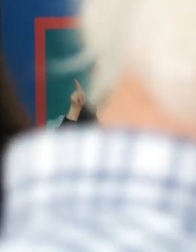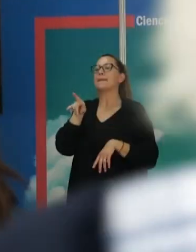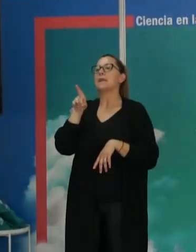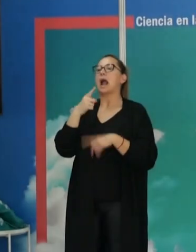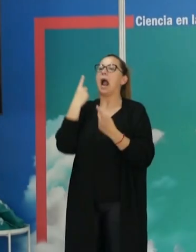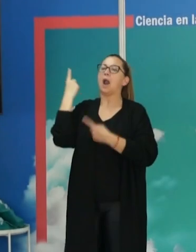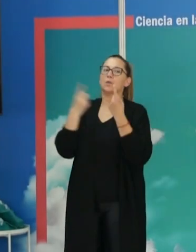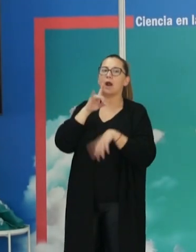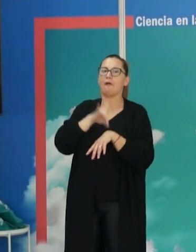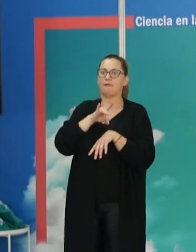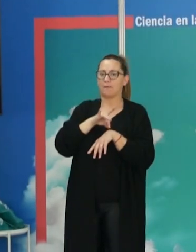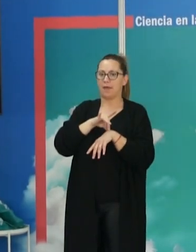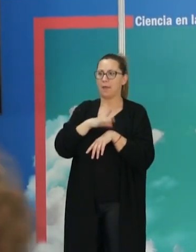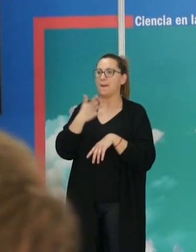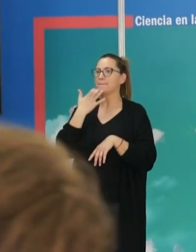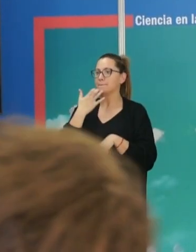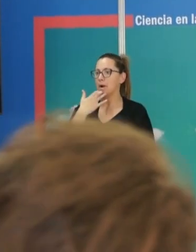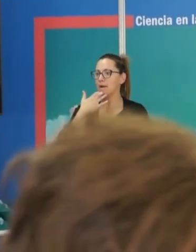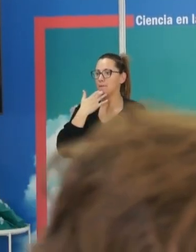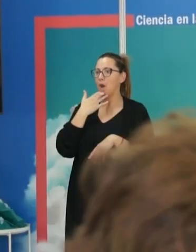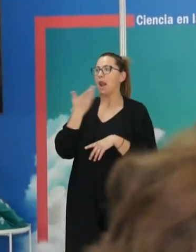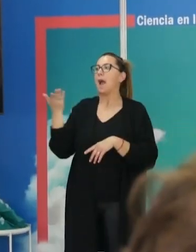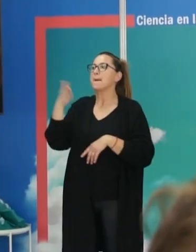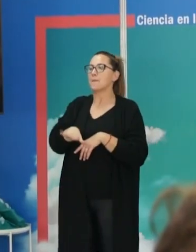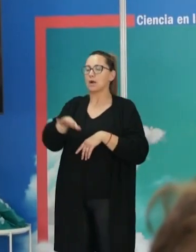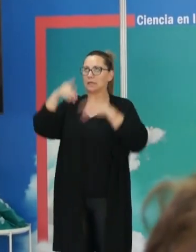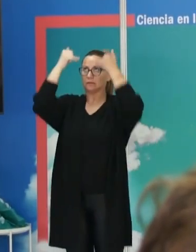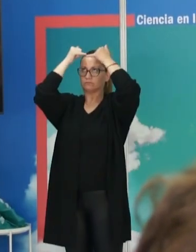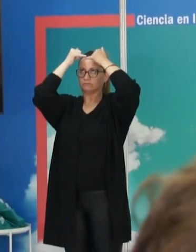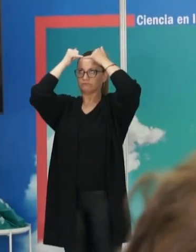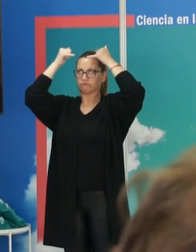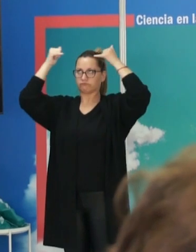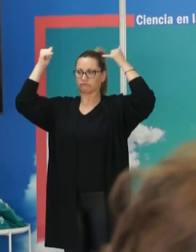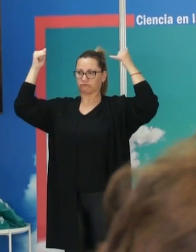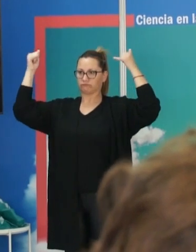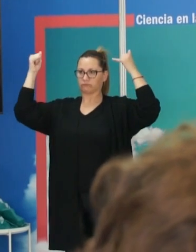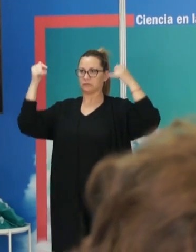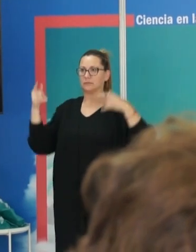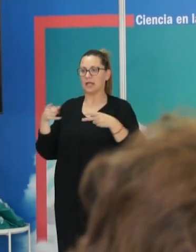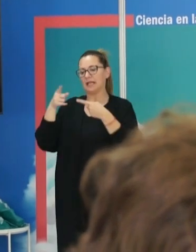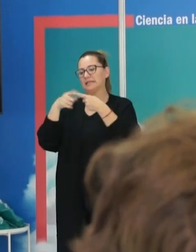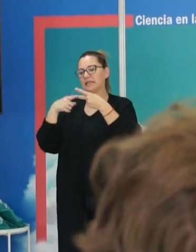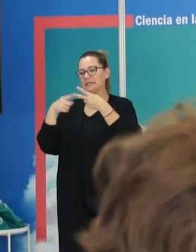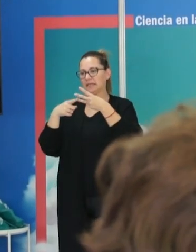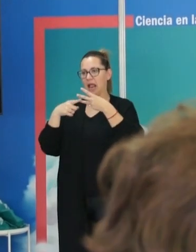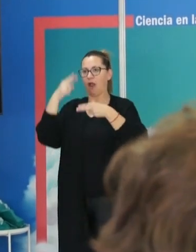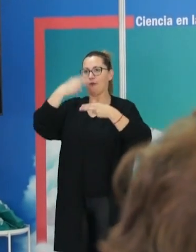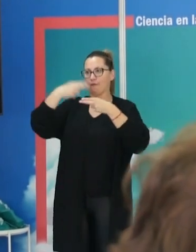veremos, y también, como decía, la muerte encefálica. Me voy a centrar solo en esas tres fronteras, que ya bastante es.